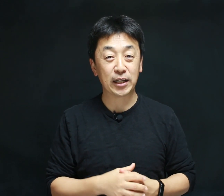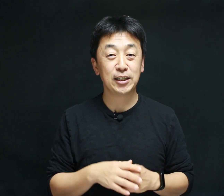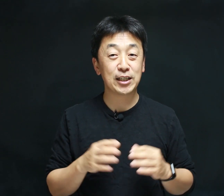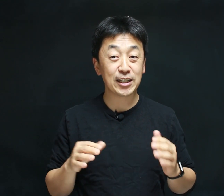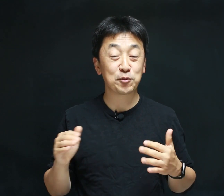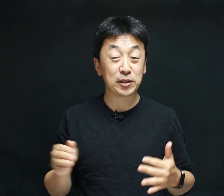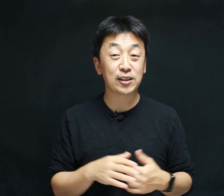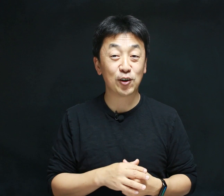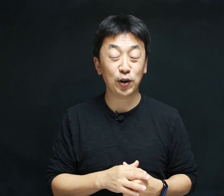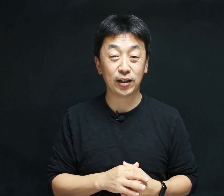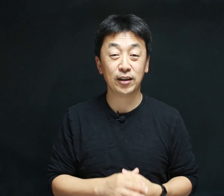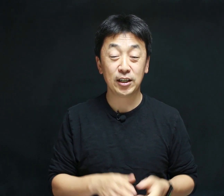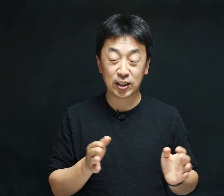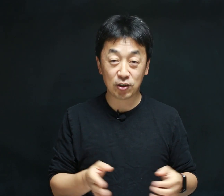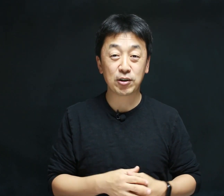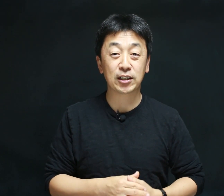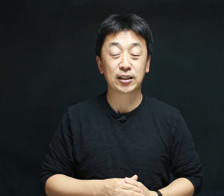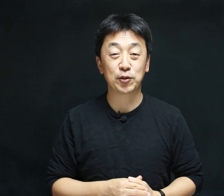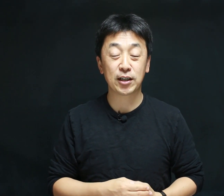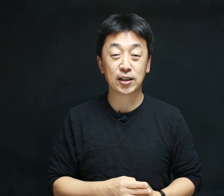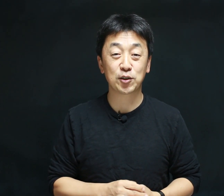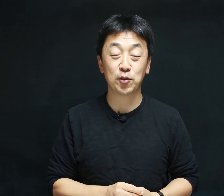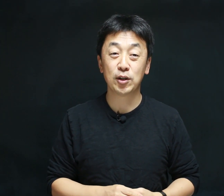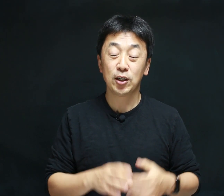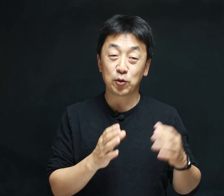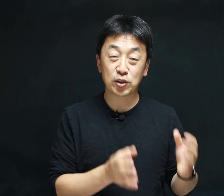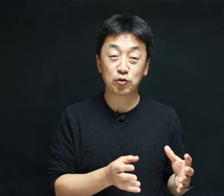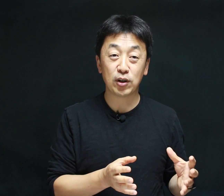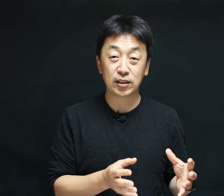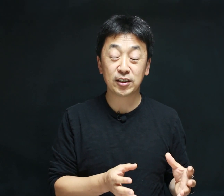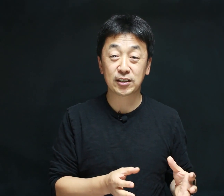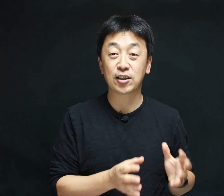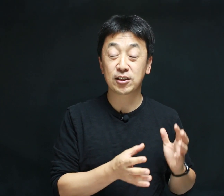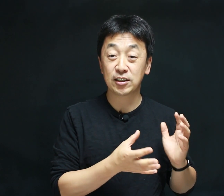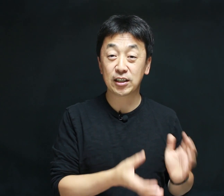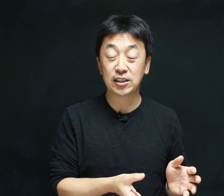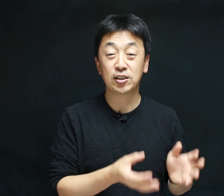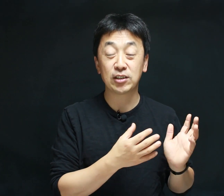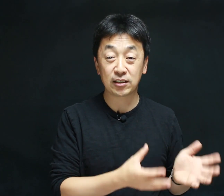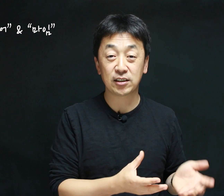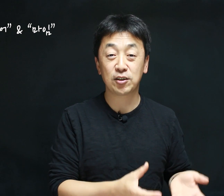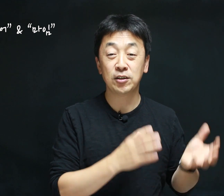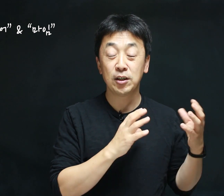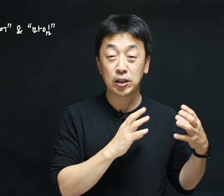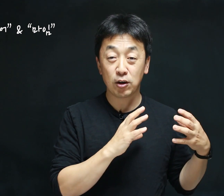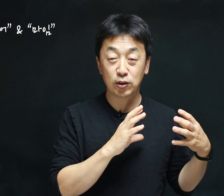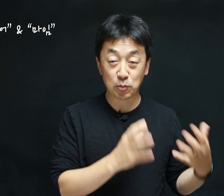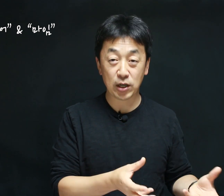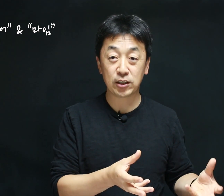많이 차이가 좀 있겠죠. 네, 그것과 같다고 생각하시고 농식수화는 자격증을 따시건 안 따시건 정복하셔야 되는